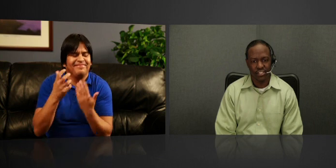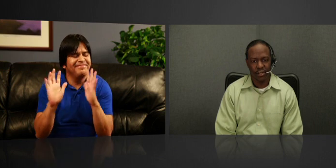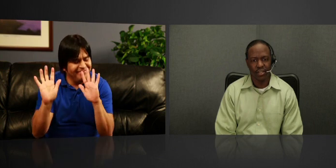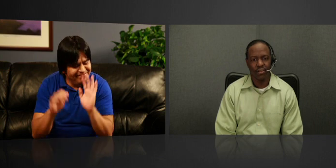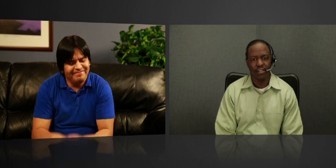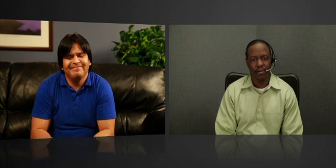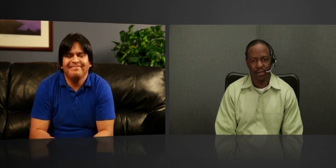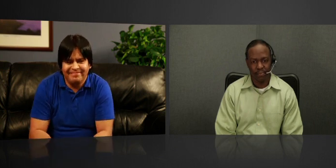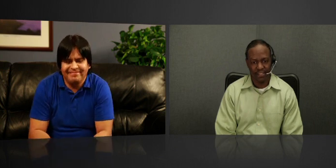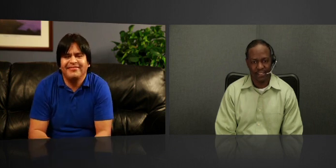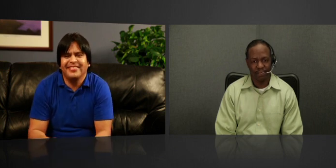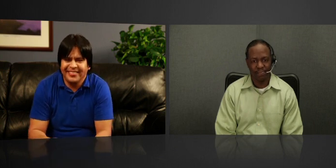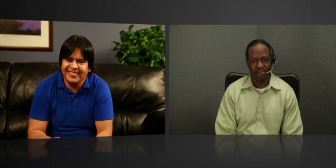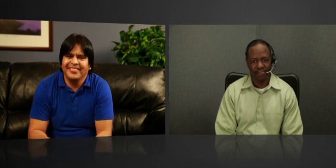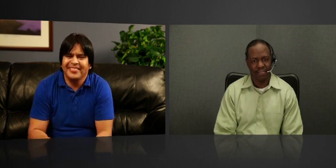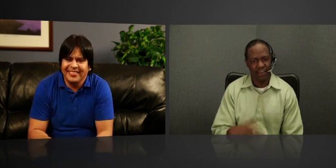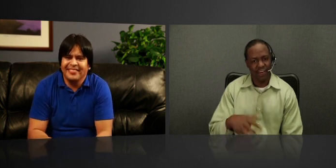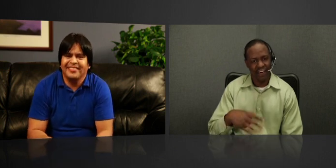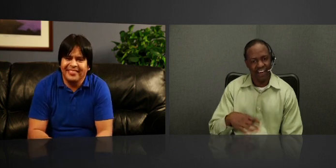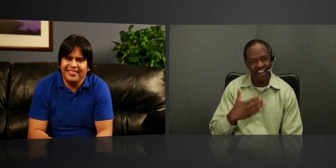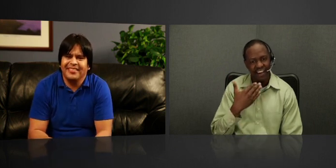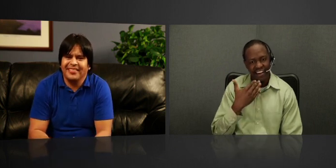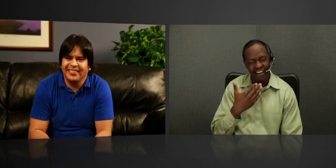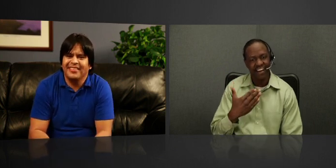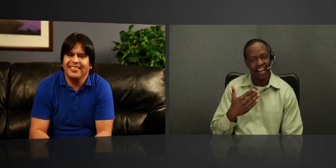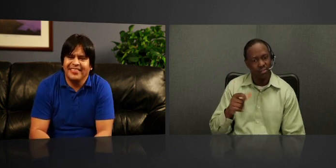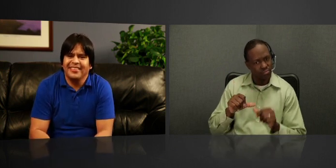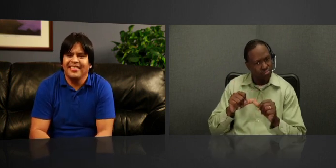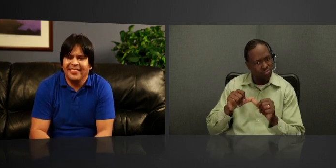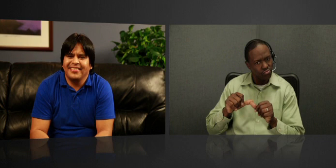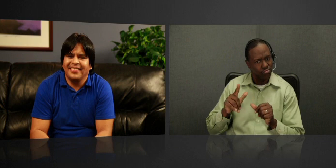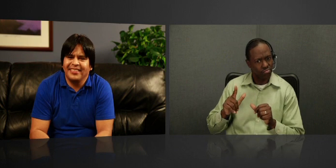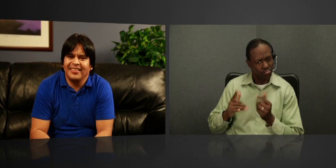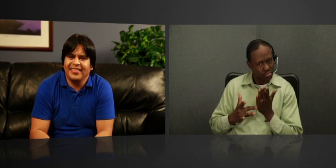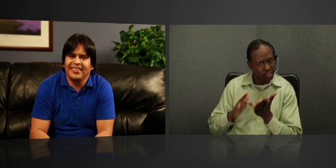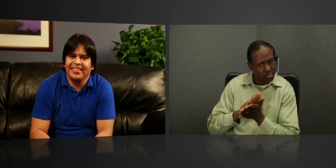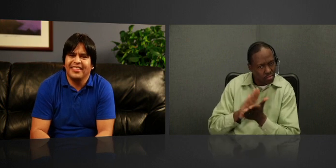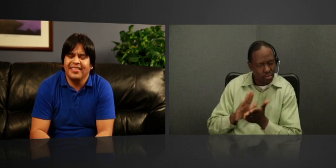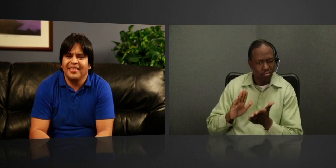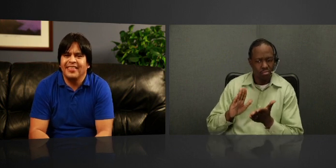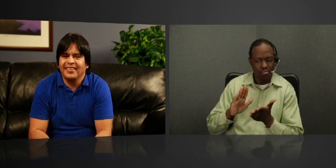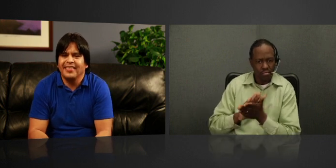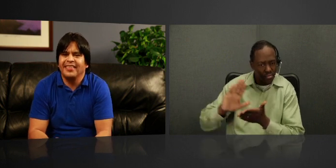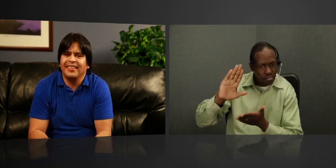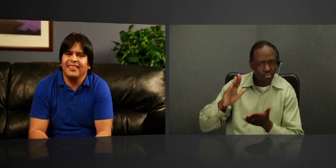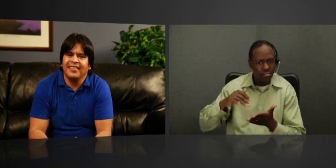Sí sí ya me gradué de la Prepa Sí y vas a continuar entonces con tus estudios superiores